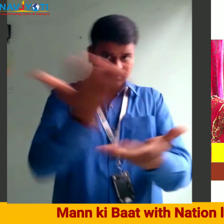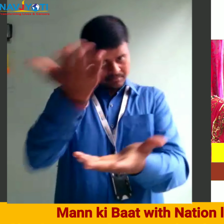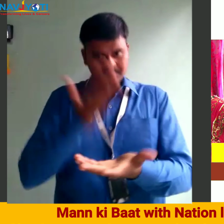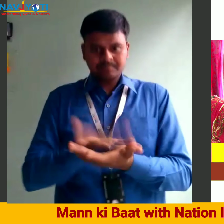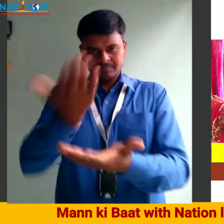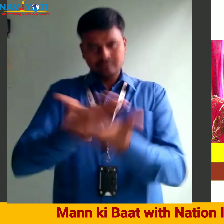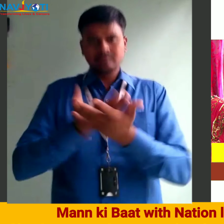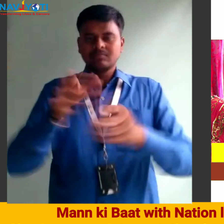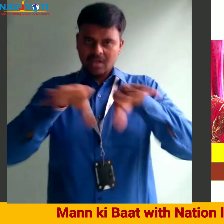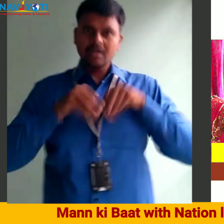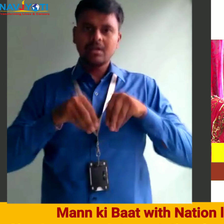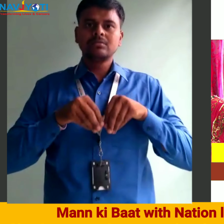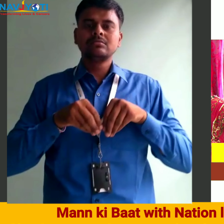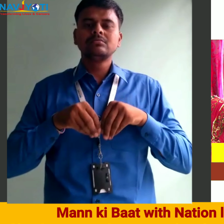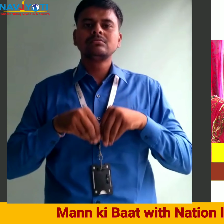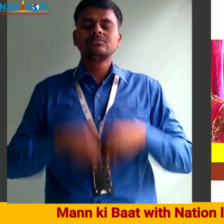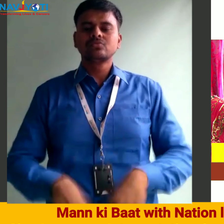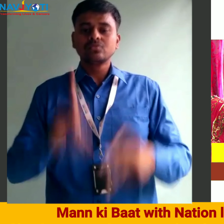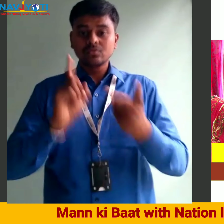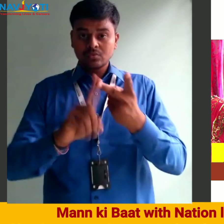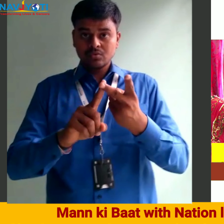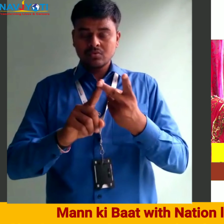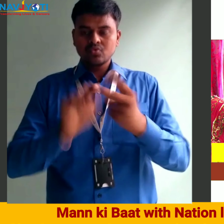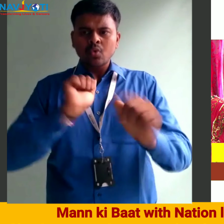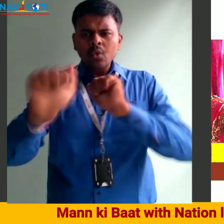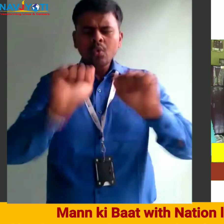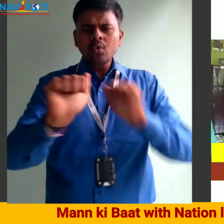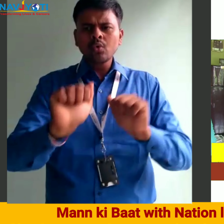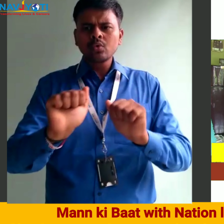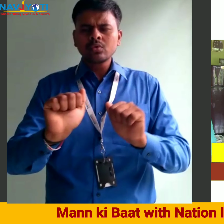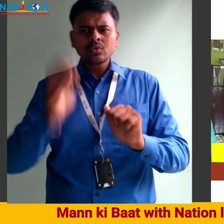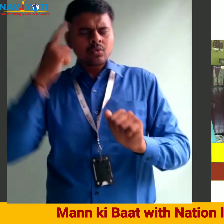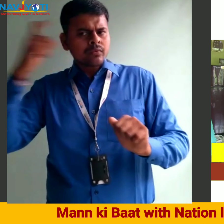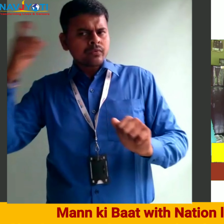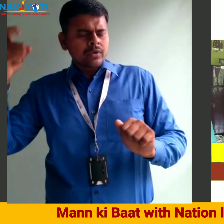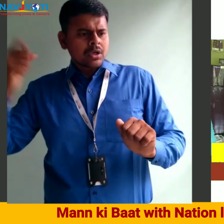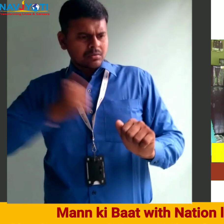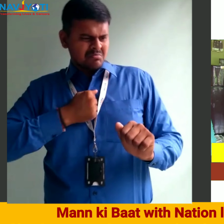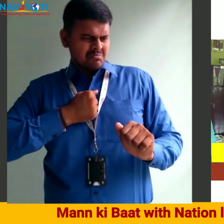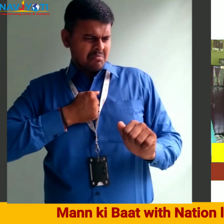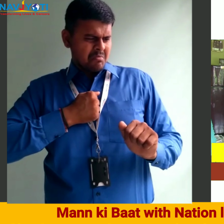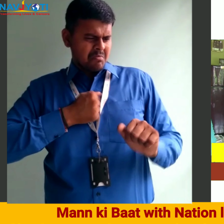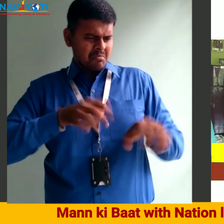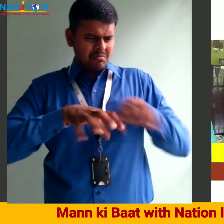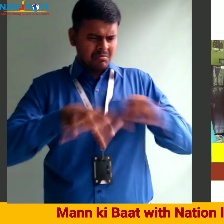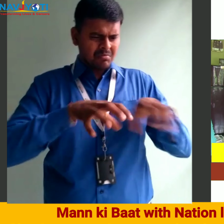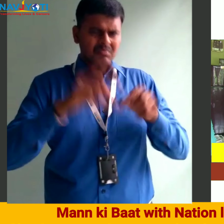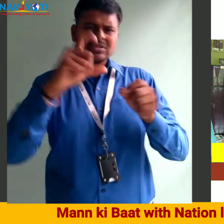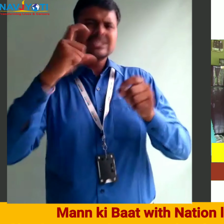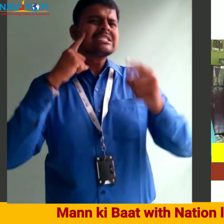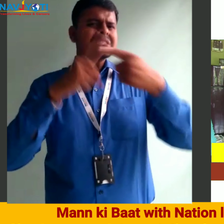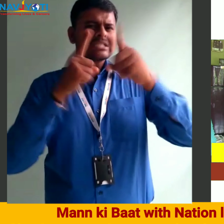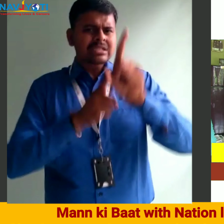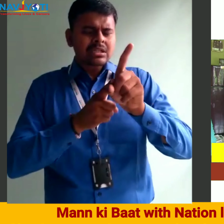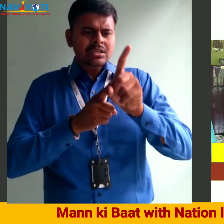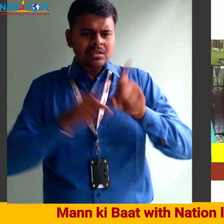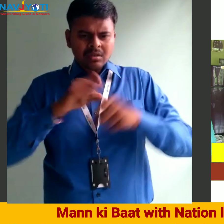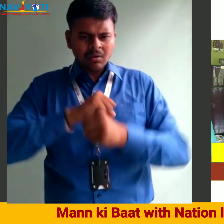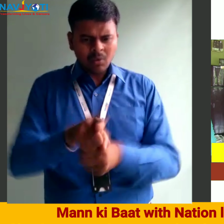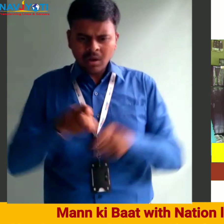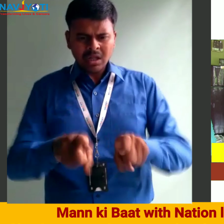परिवारजन हैं, तब कुछ संकेत करना, कुछ सुझाव देना, ये मेरा दायित्व भी बनता है।